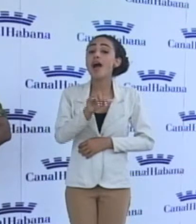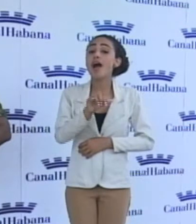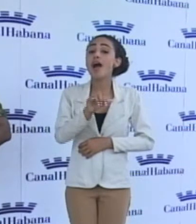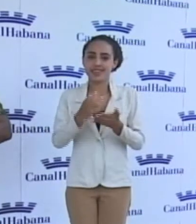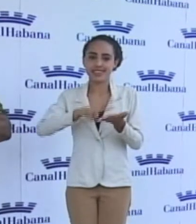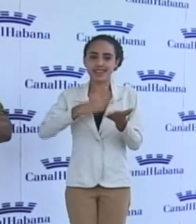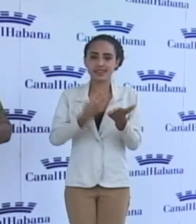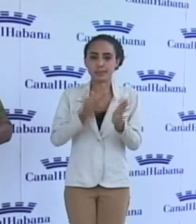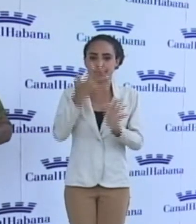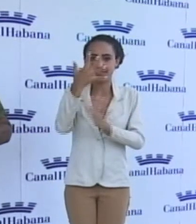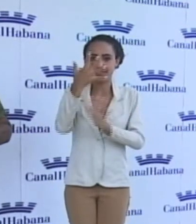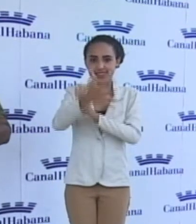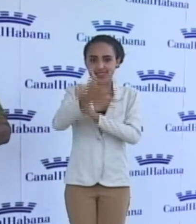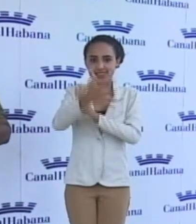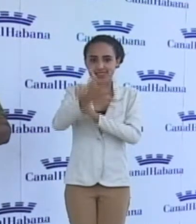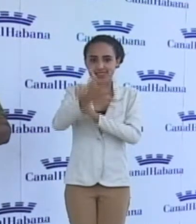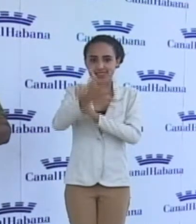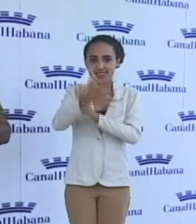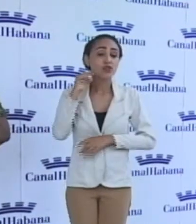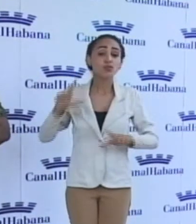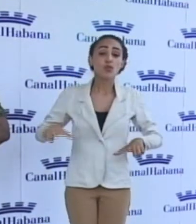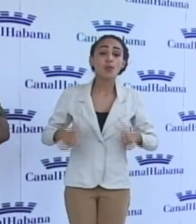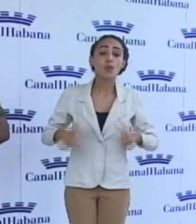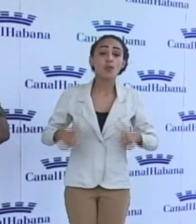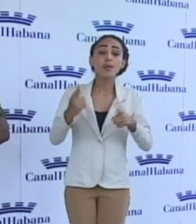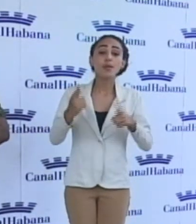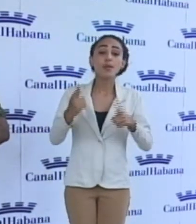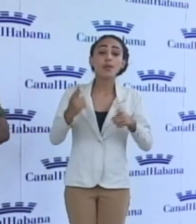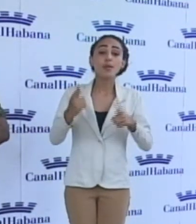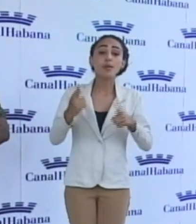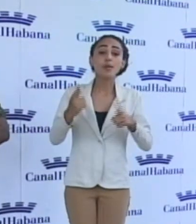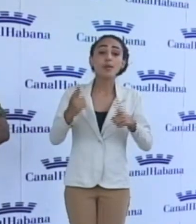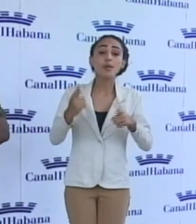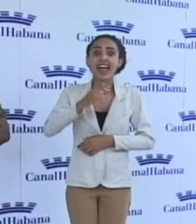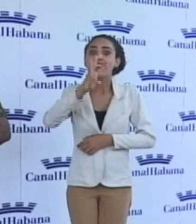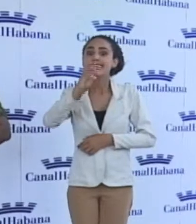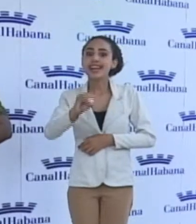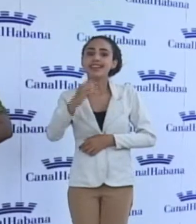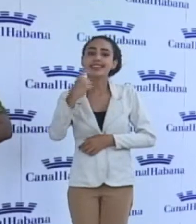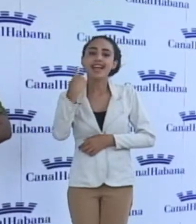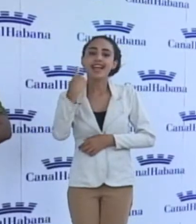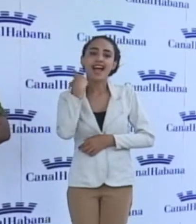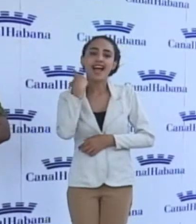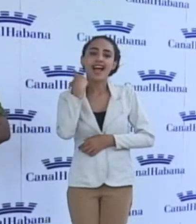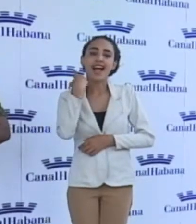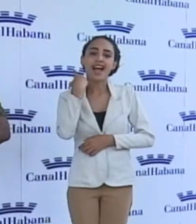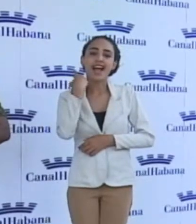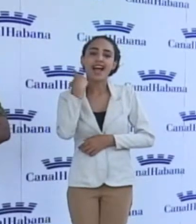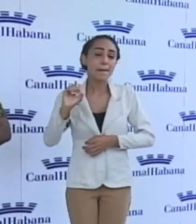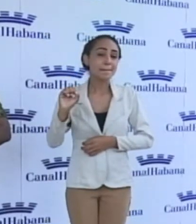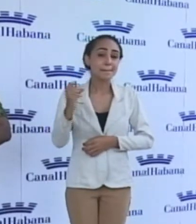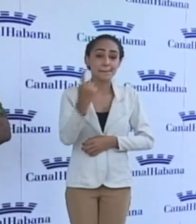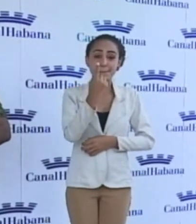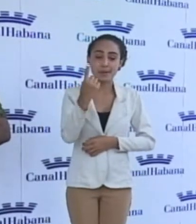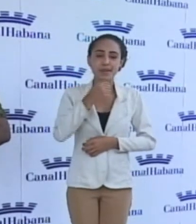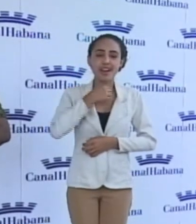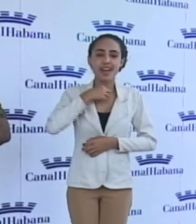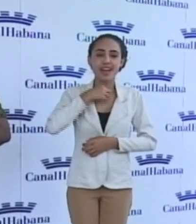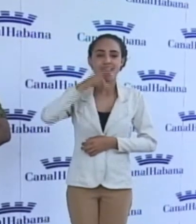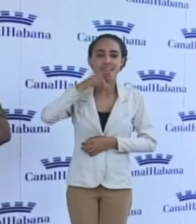de Señas. En este año cumplimos un aniversario cerrado, cumplimos 30 años de la realización de la primera evaluación a los intérpretes